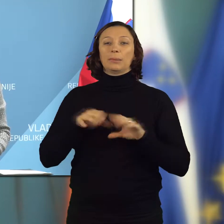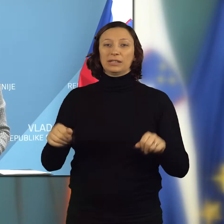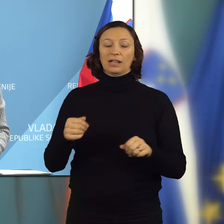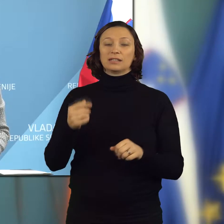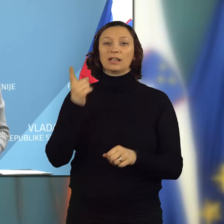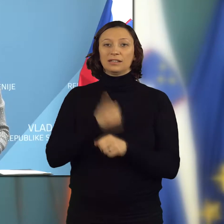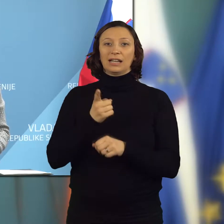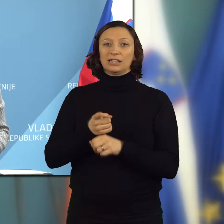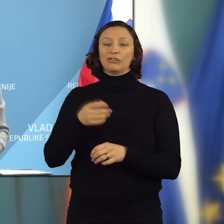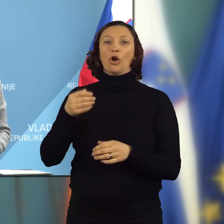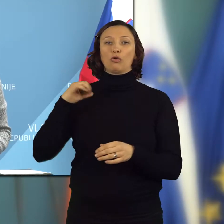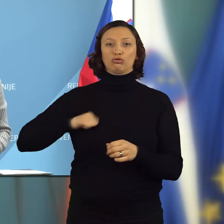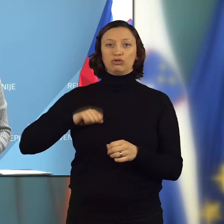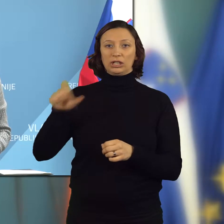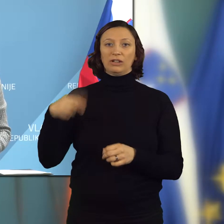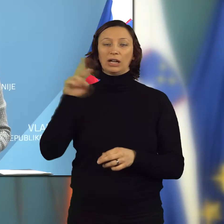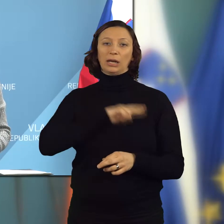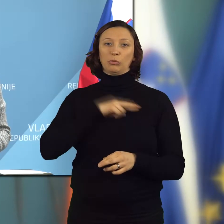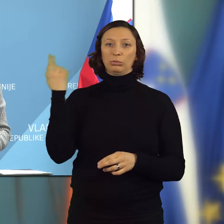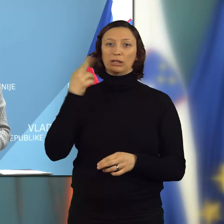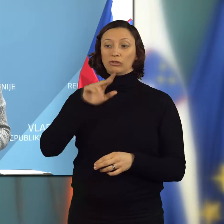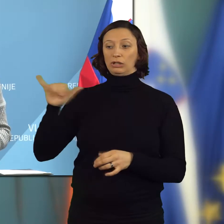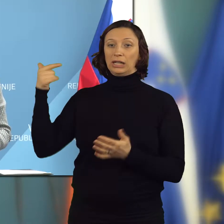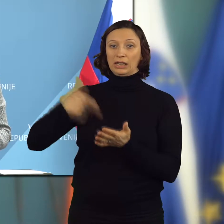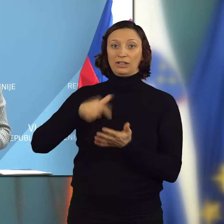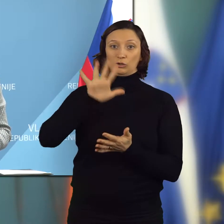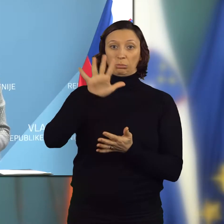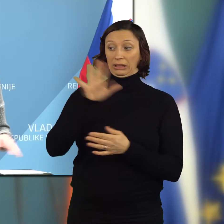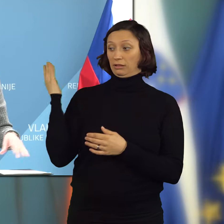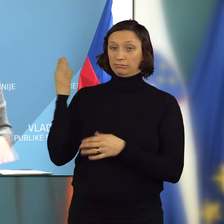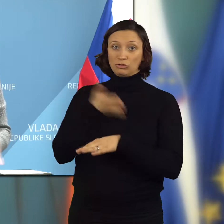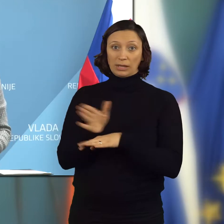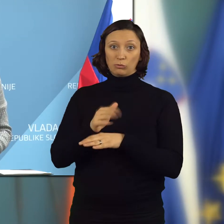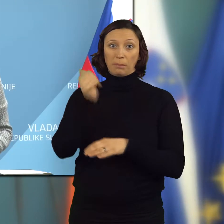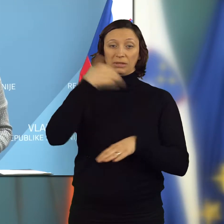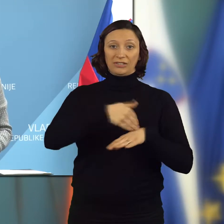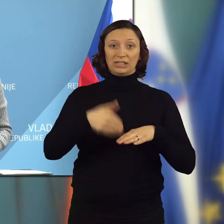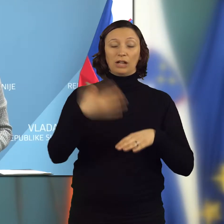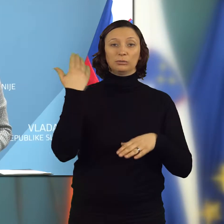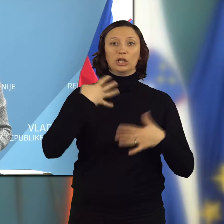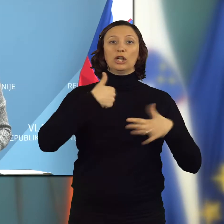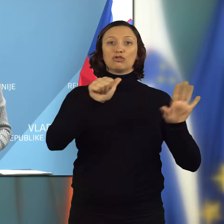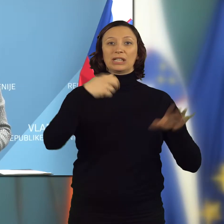direktive o žrtvah. Republika Slovenija že od leta 2015 zamuja, prvi rok je bil